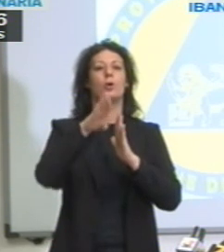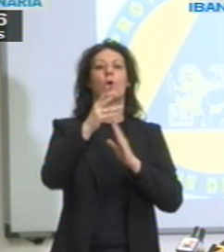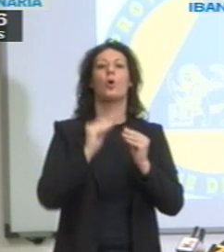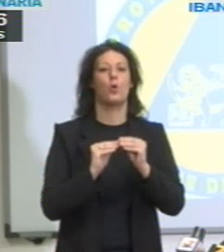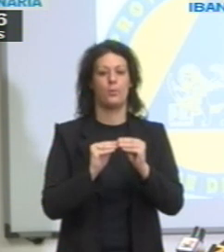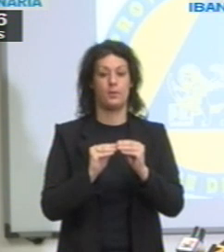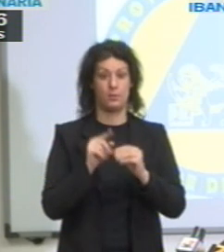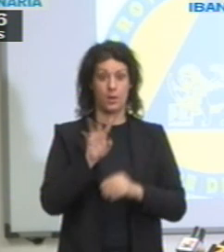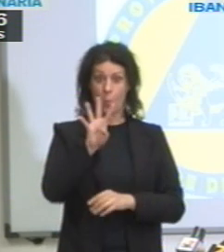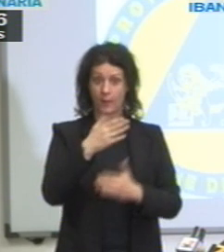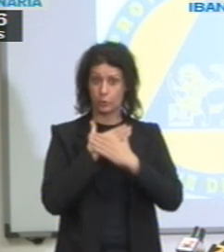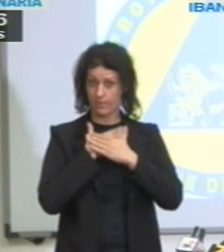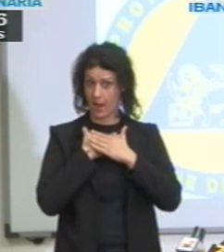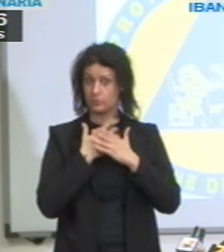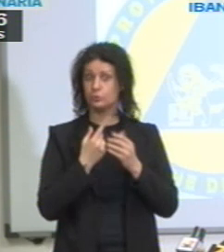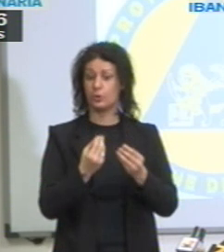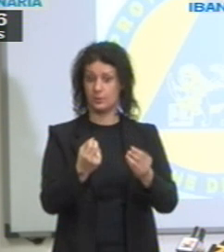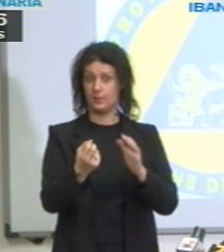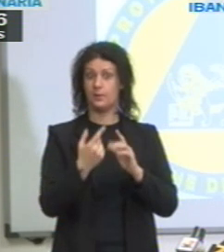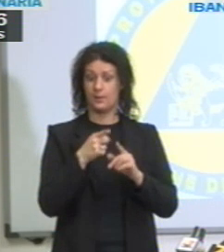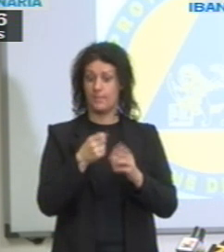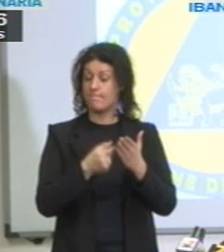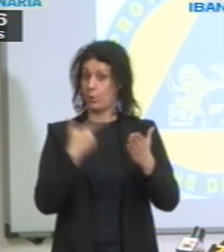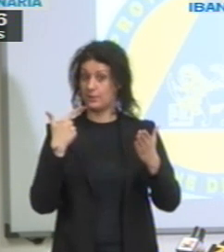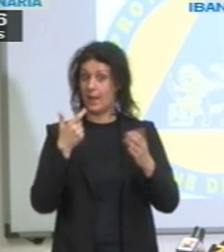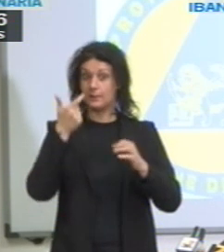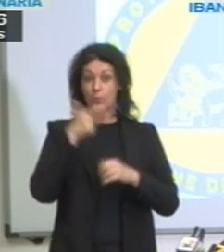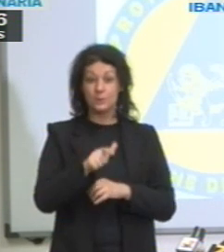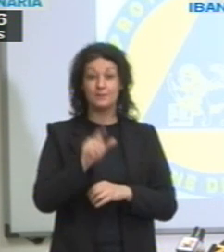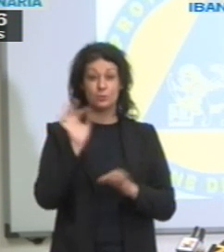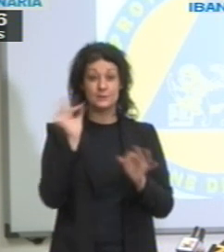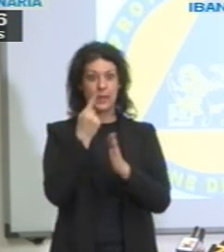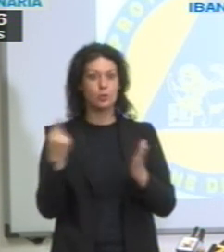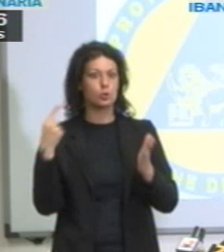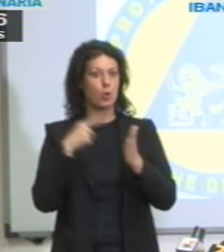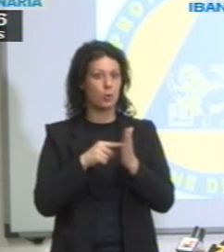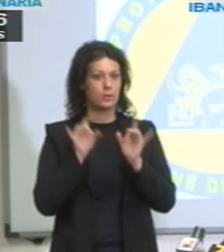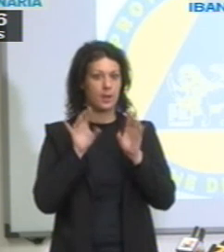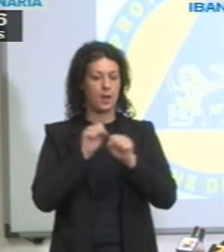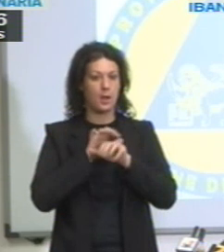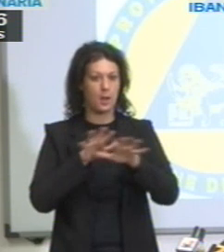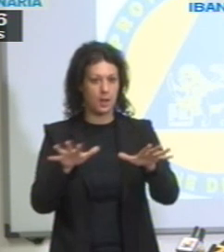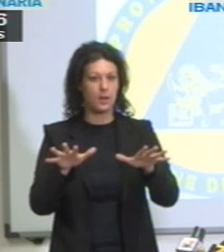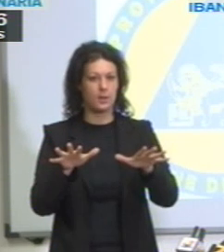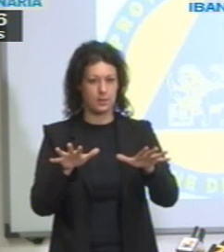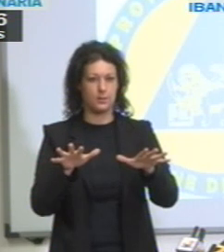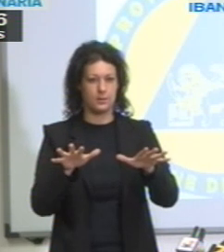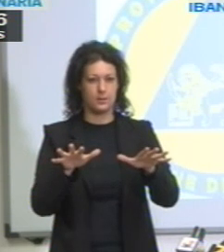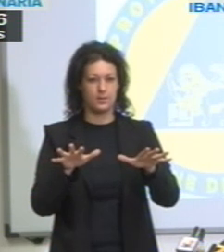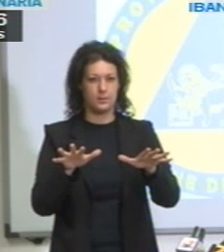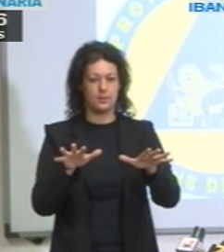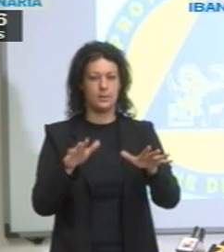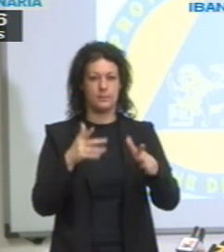9 per noi, perché se abbiamo una reinfezione, capite che per assurdo chi non vive di turismo danneggia il